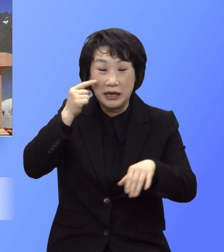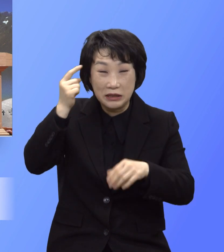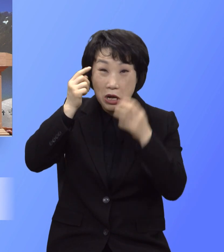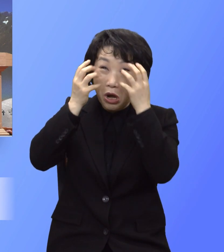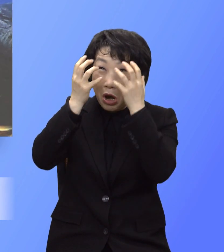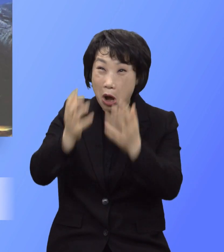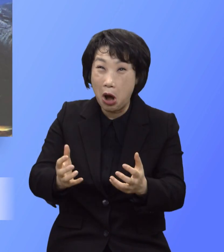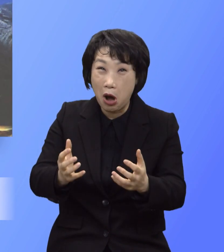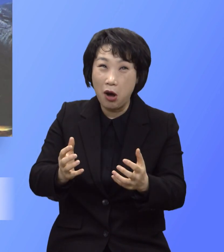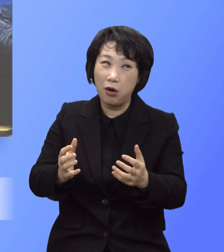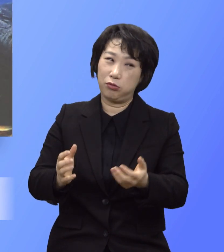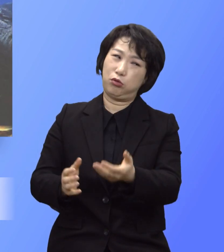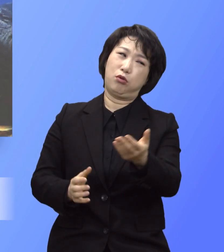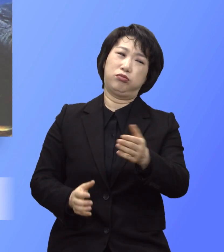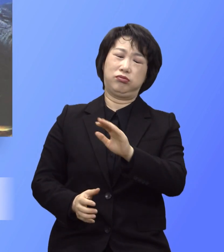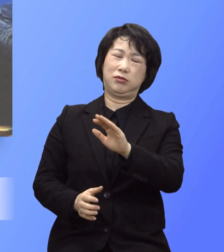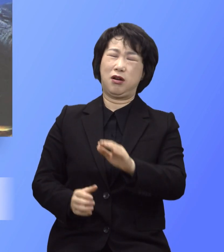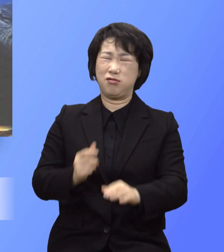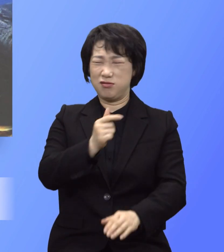것보다